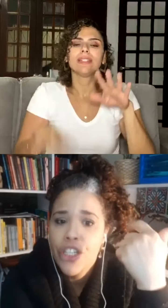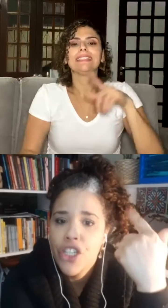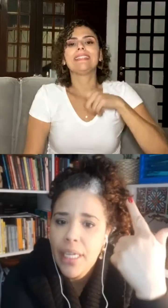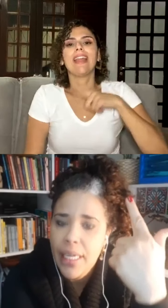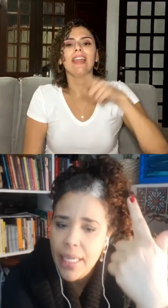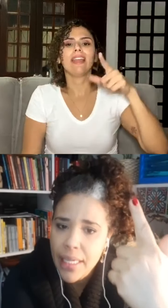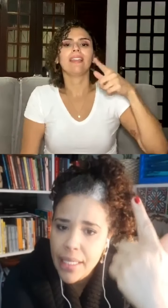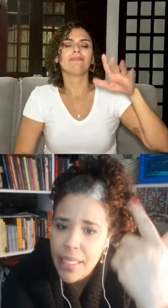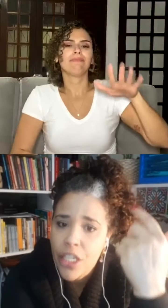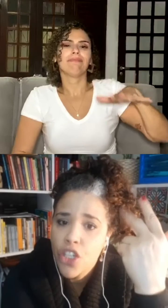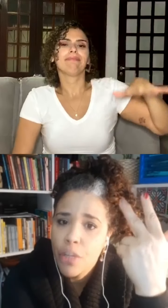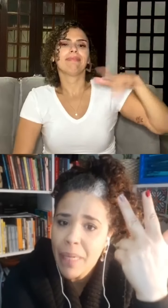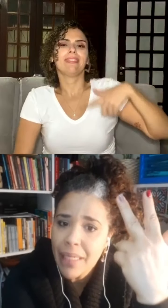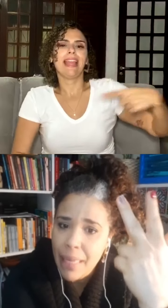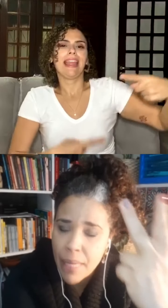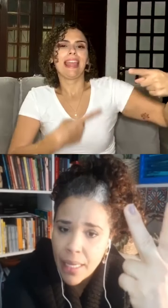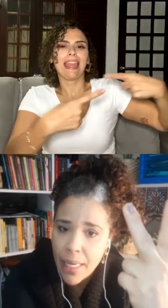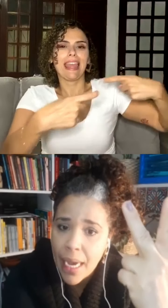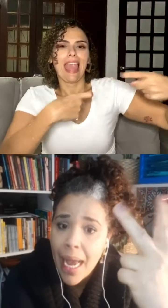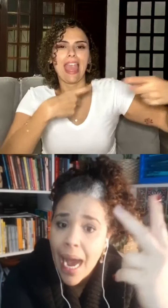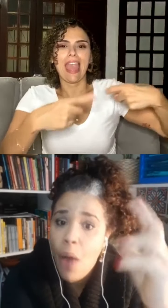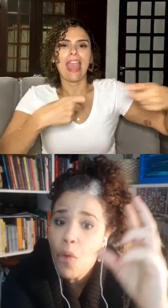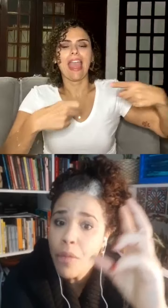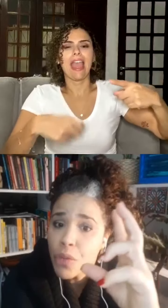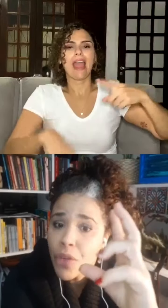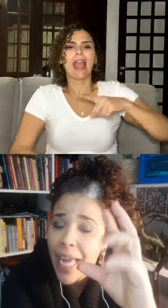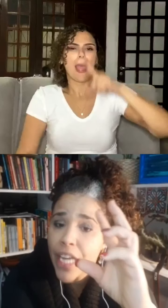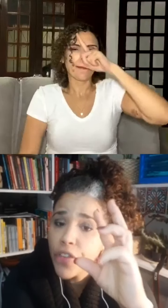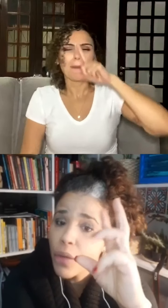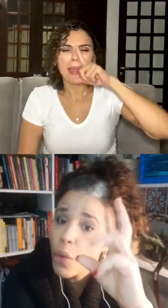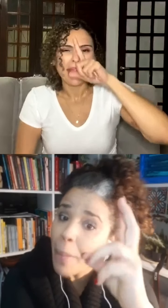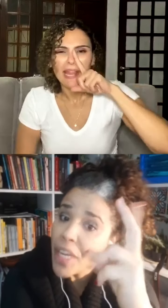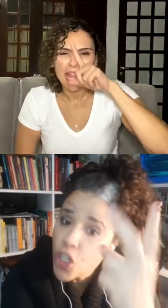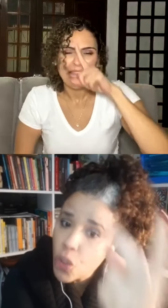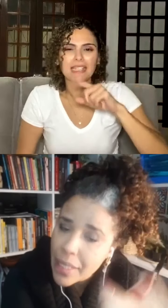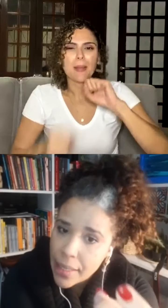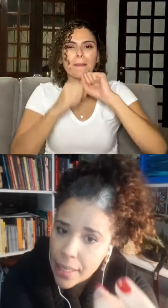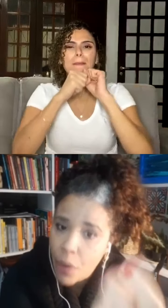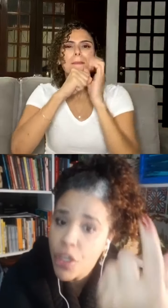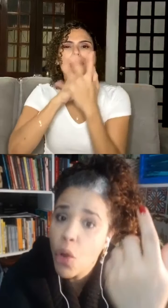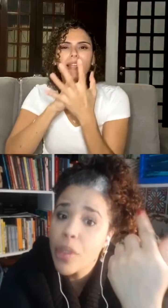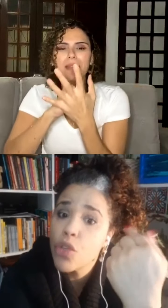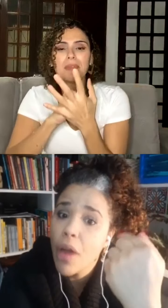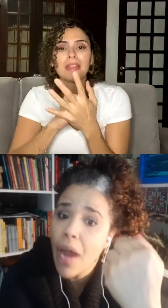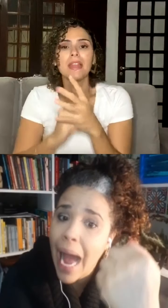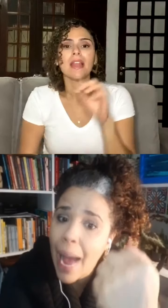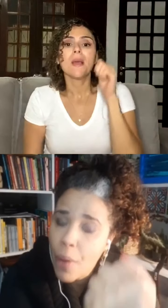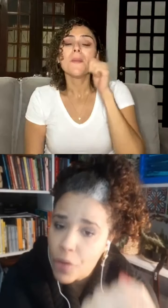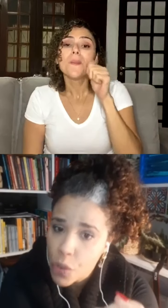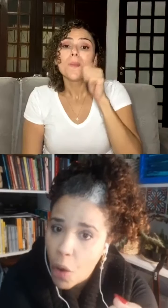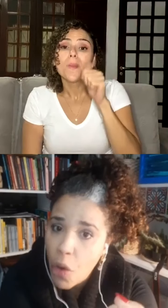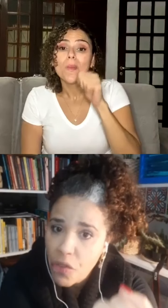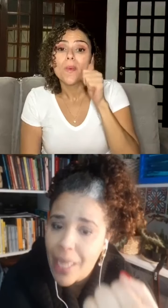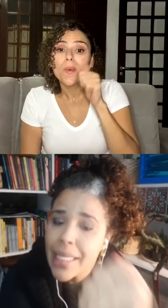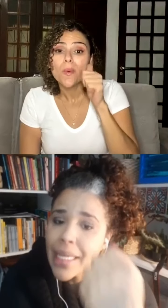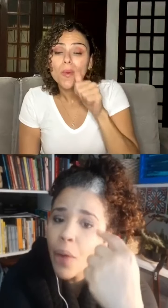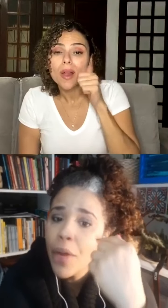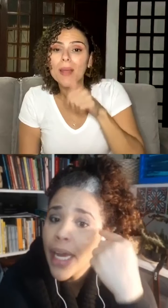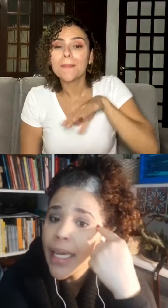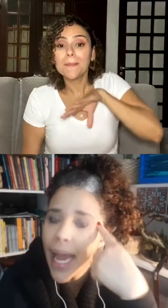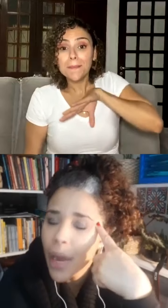de crise, de pandemia, algumas mulheres ficam com a menstruação e com a sua